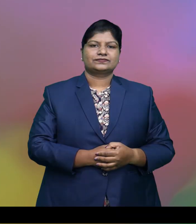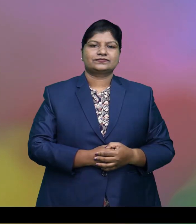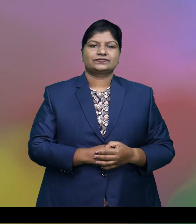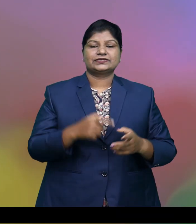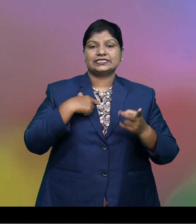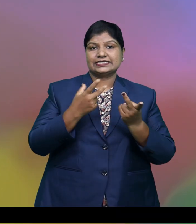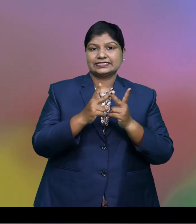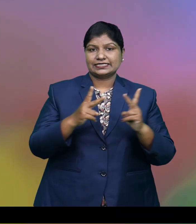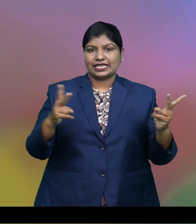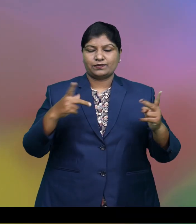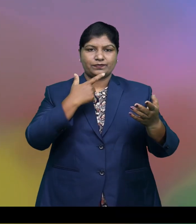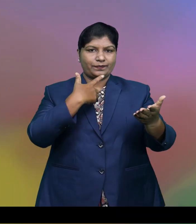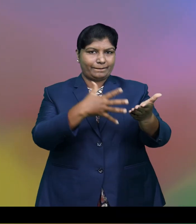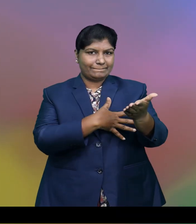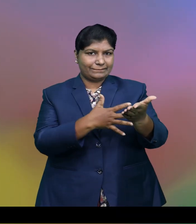రక్త ప్రసరణ రకాలు.